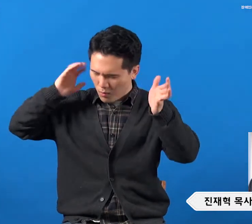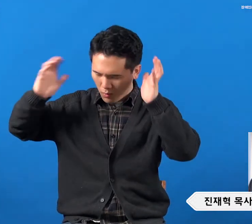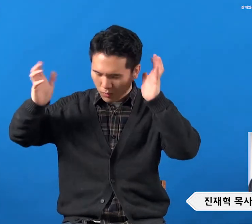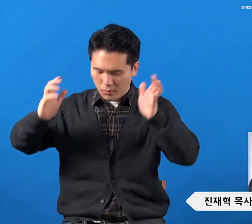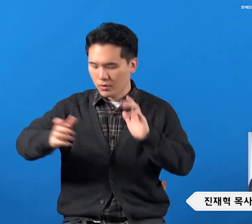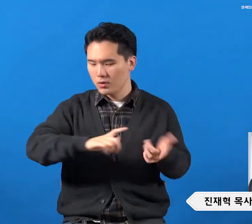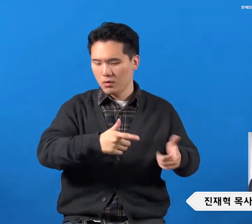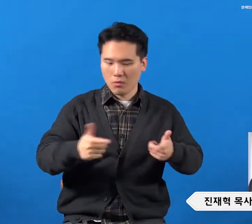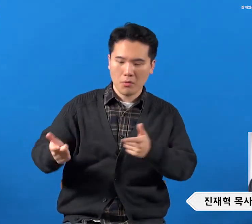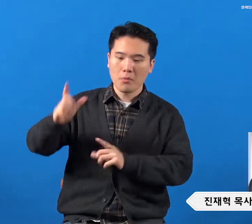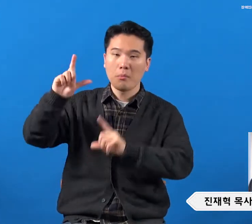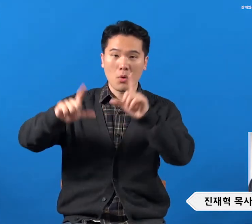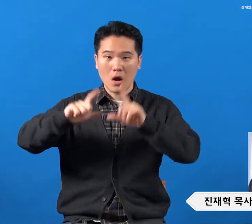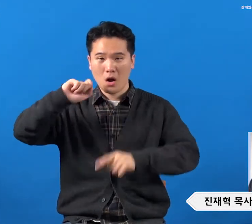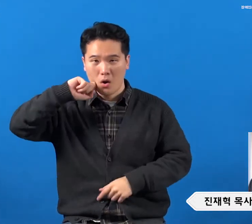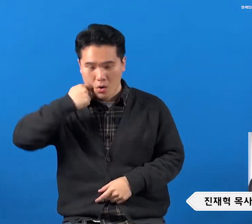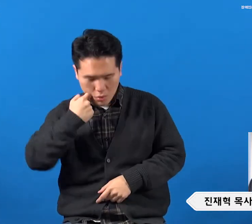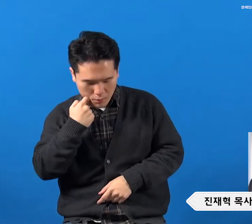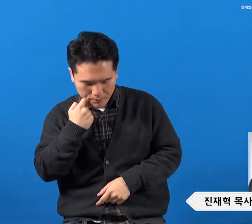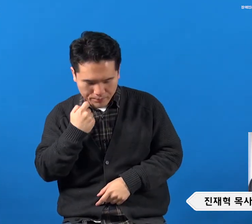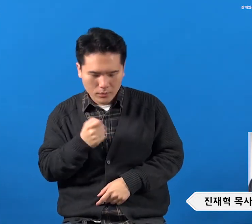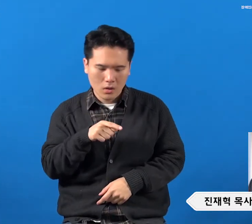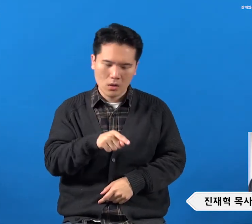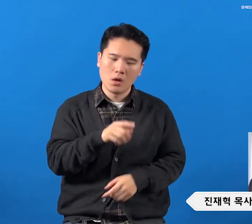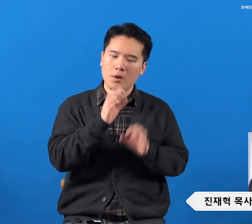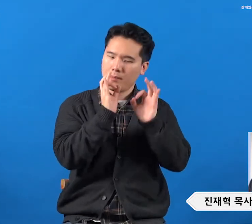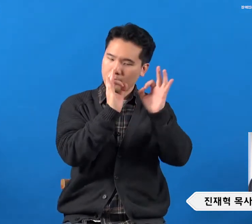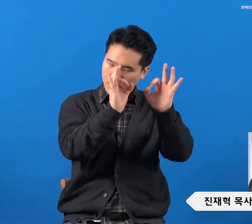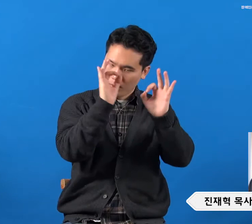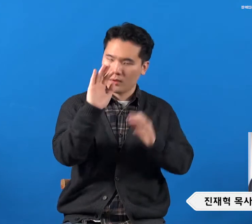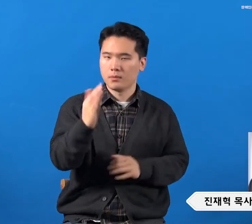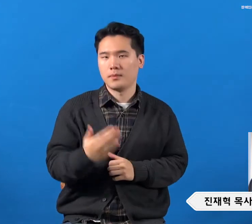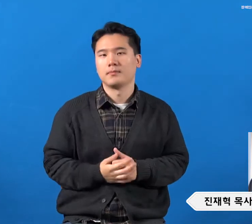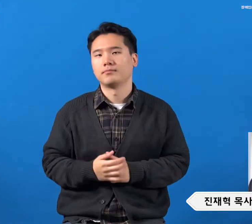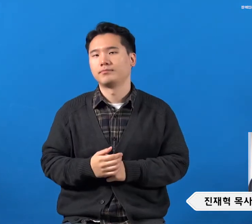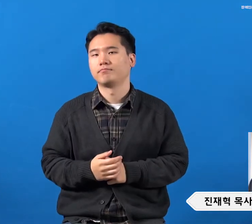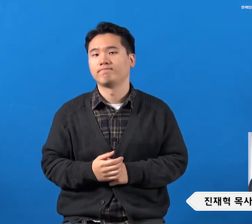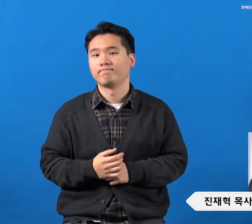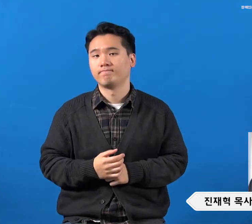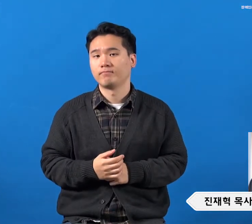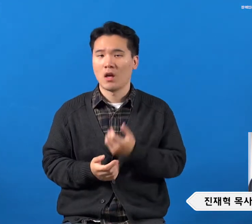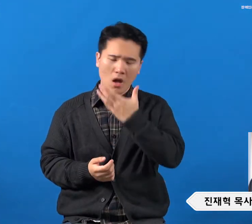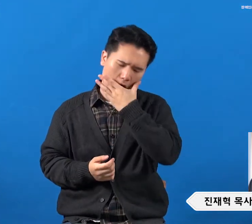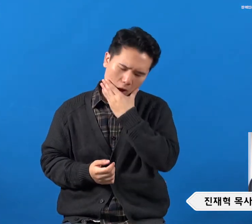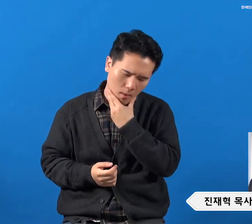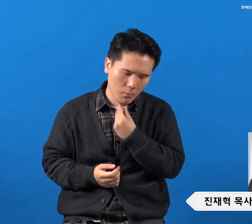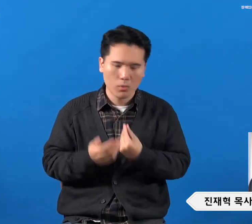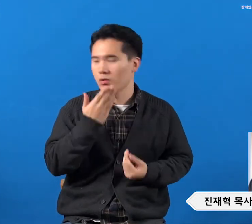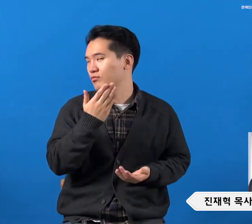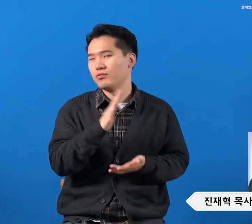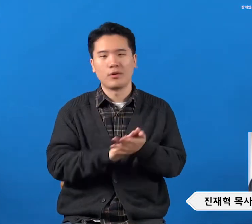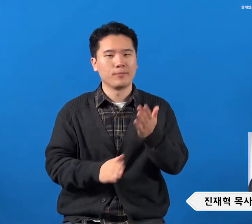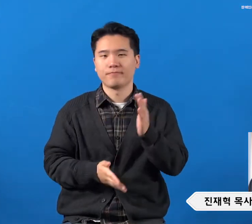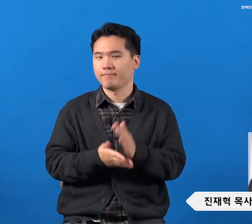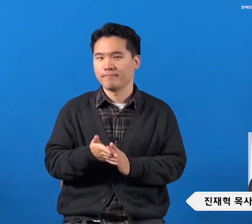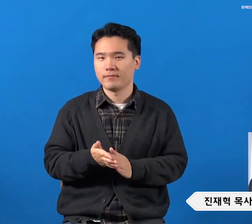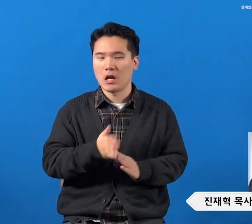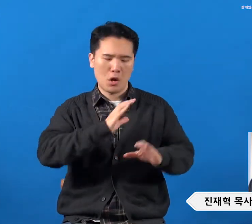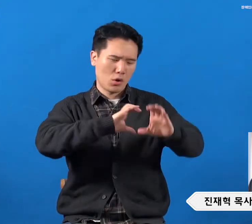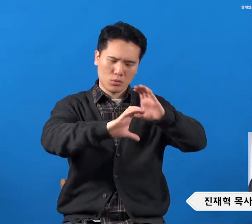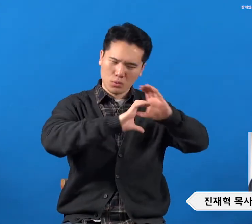있는 여러 모양의 모습의 어려움들을 우리는 경험해 보게 됩니다. 행복할 수